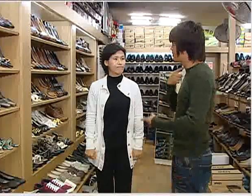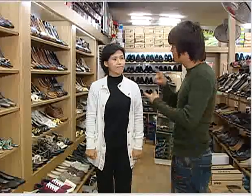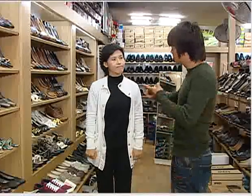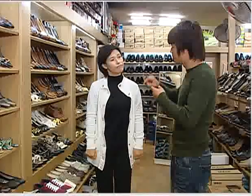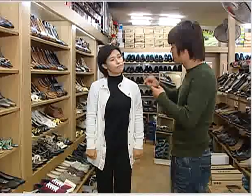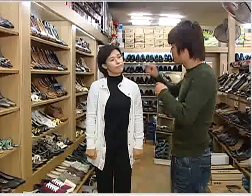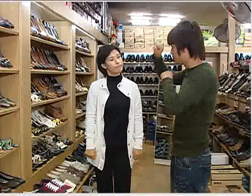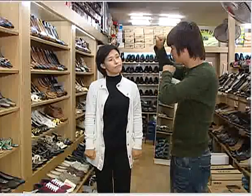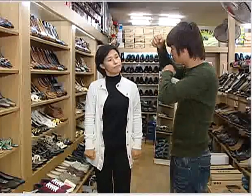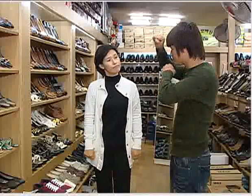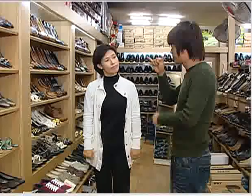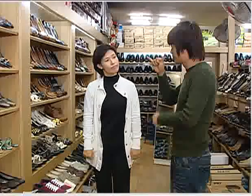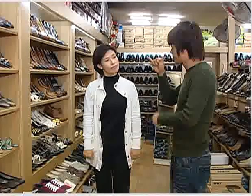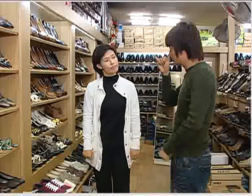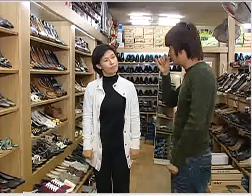마음에 드는 신발이 있나요?